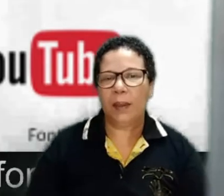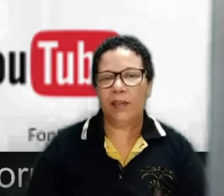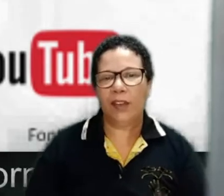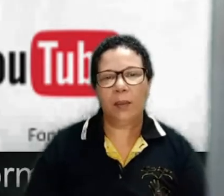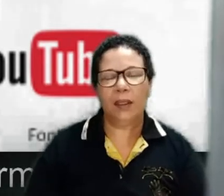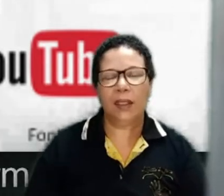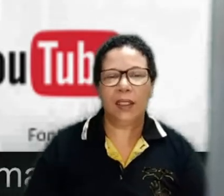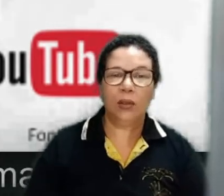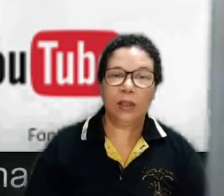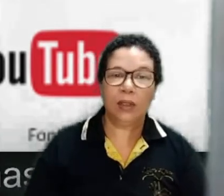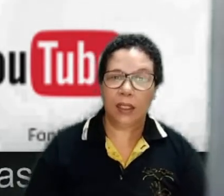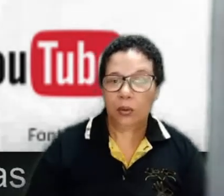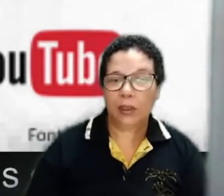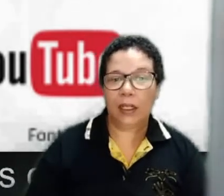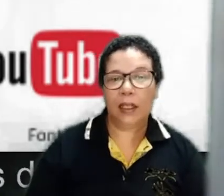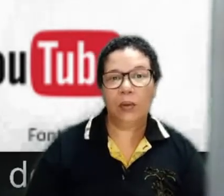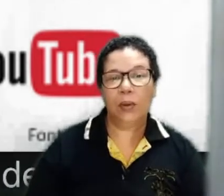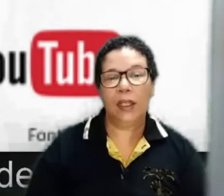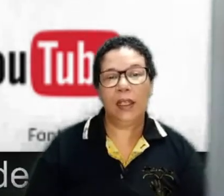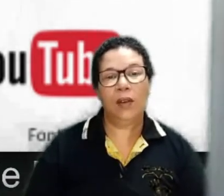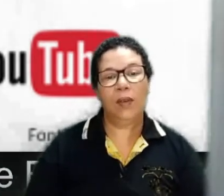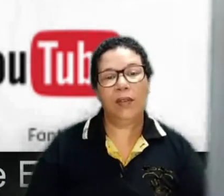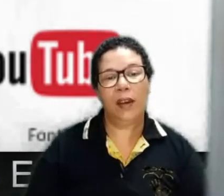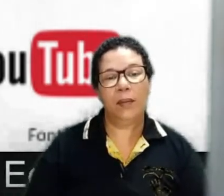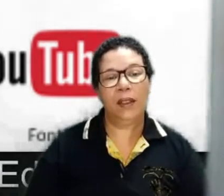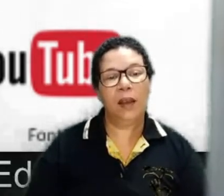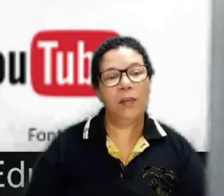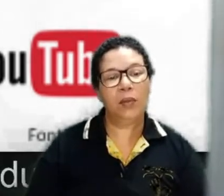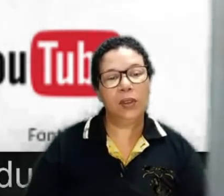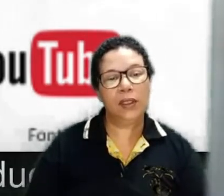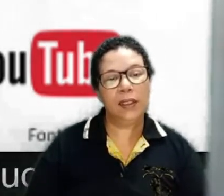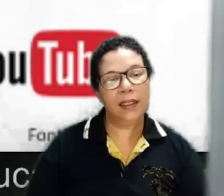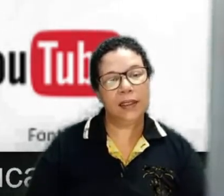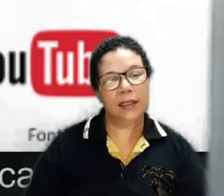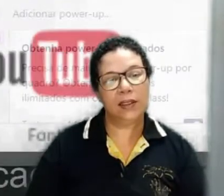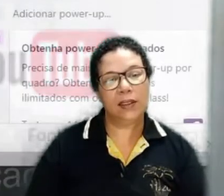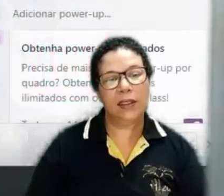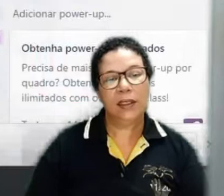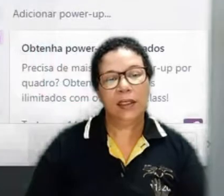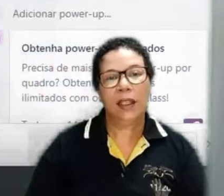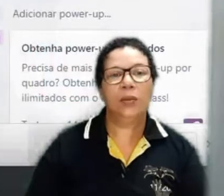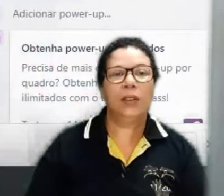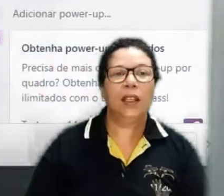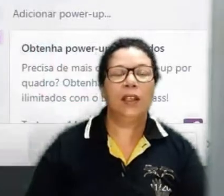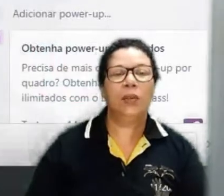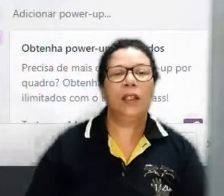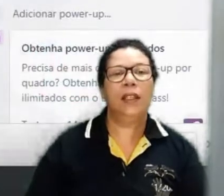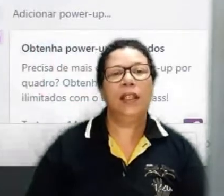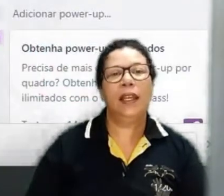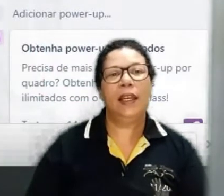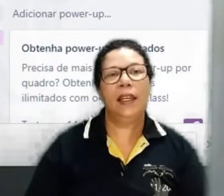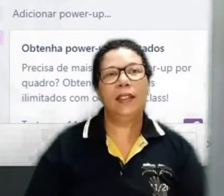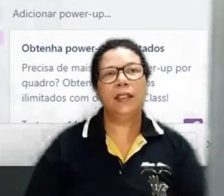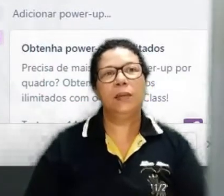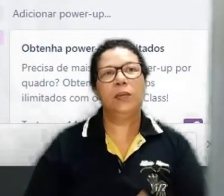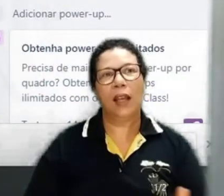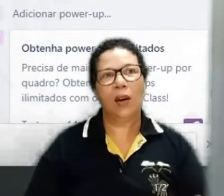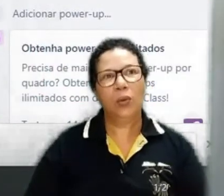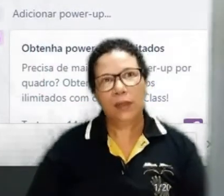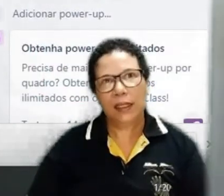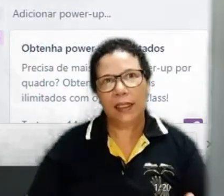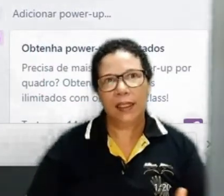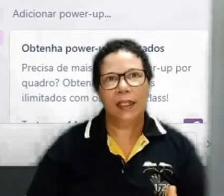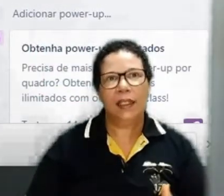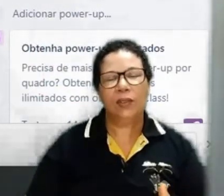primeira ferramenta aqui é o Trello. O Trello, ele é uma ferramenta muito interessante, né? O Trello, ele é esse